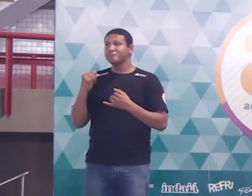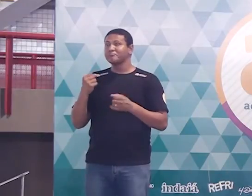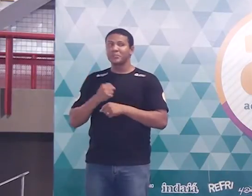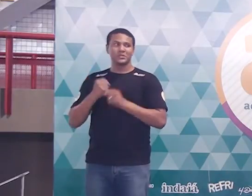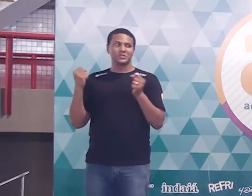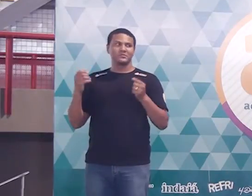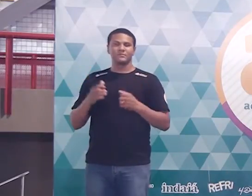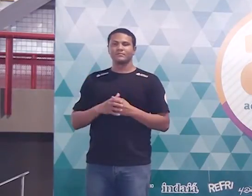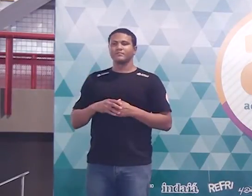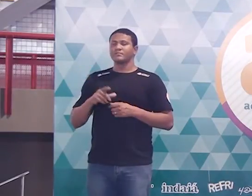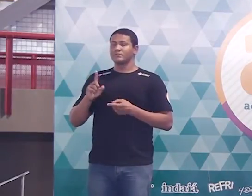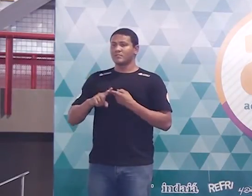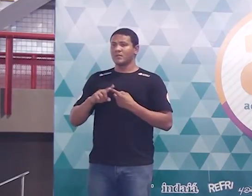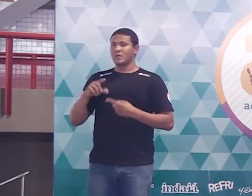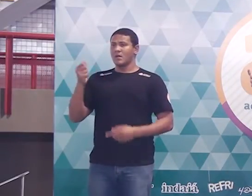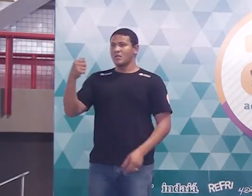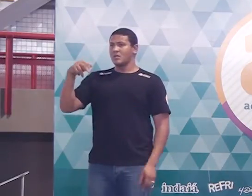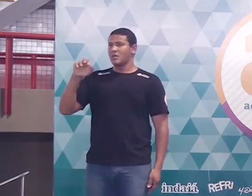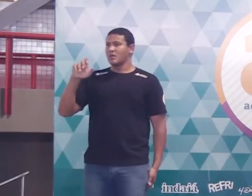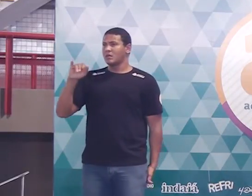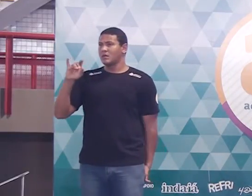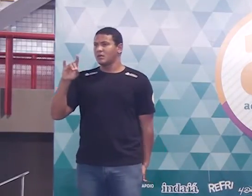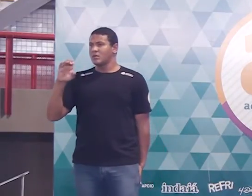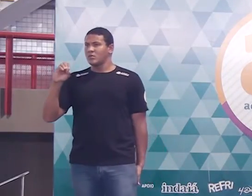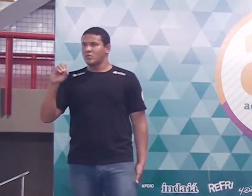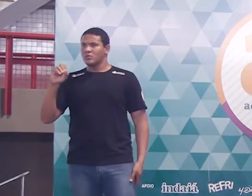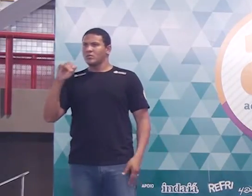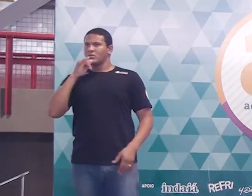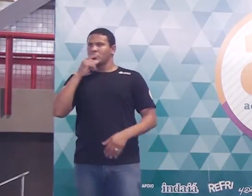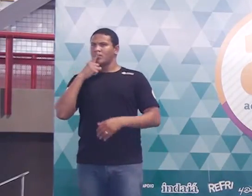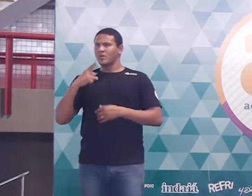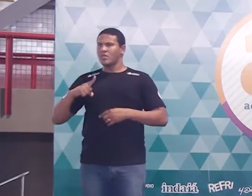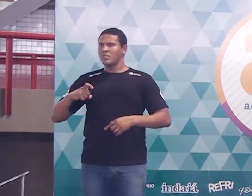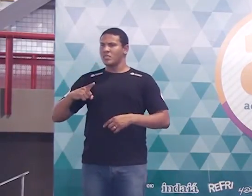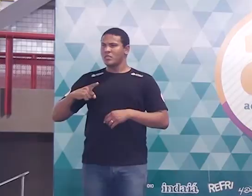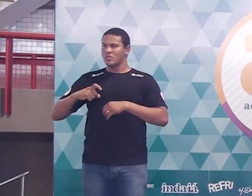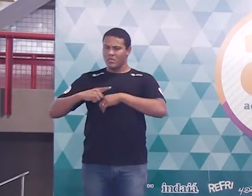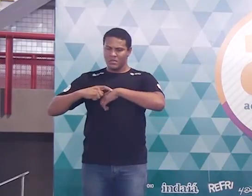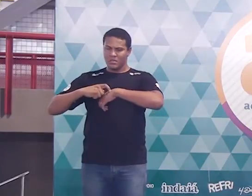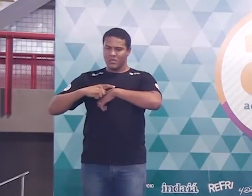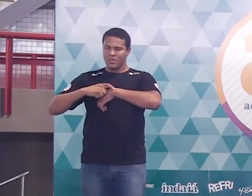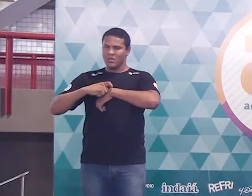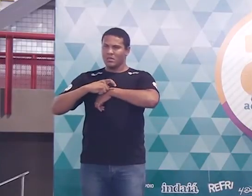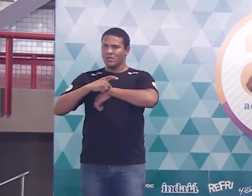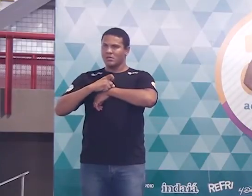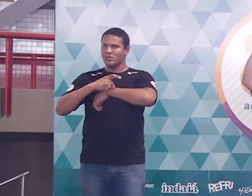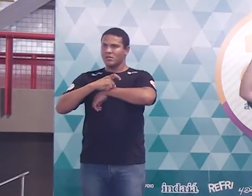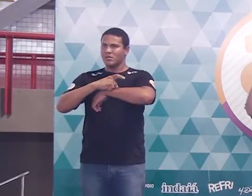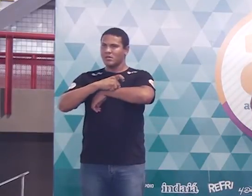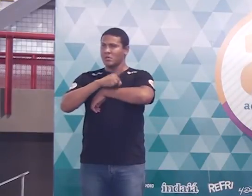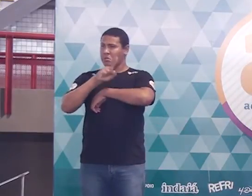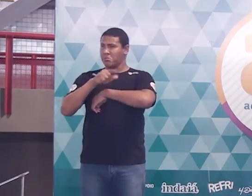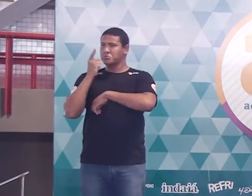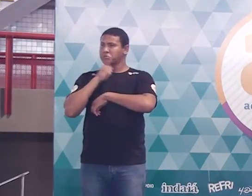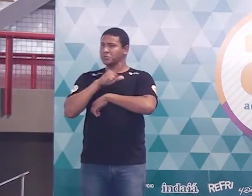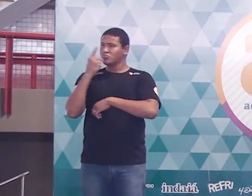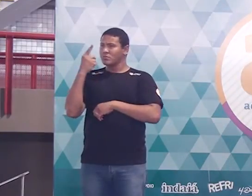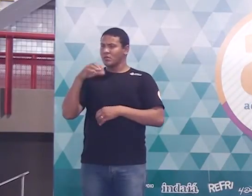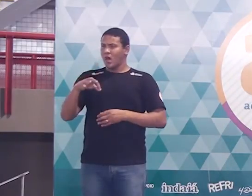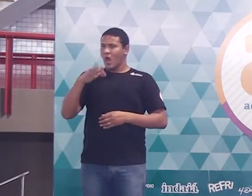o anelídeo, minhoca. Uma minhoca tem proteína suficiente para alimentar o indivíduo pelo dia todo. Uma